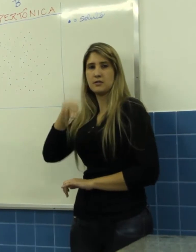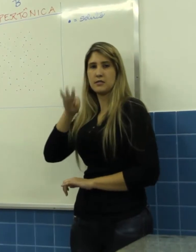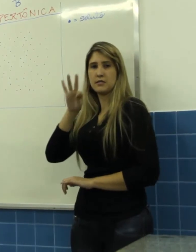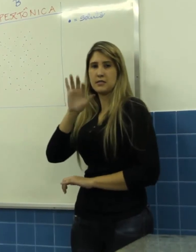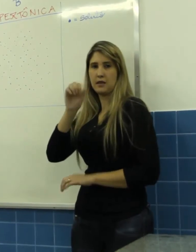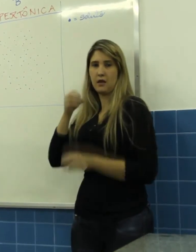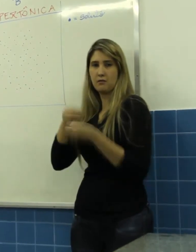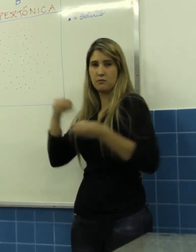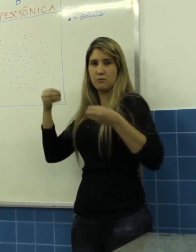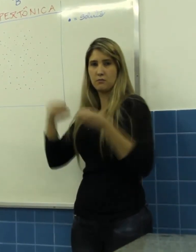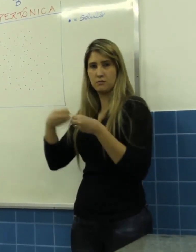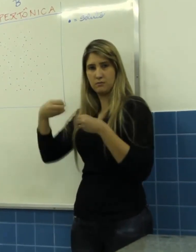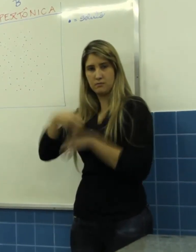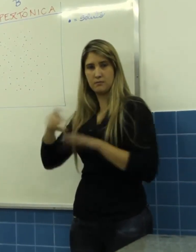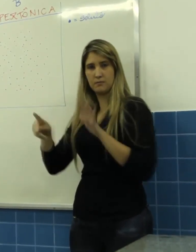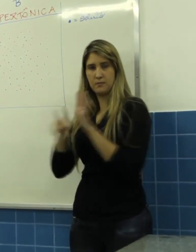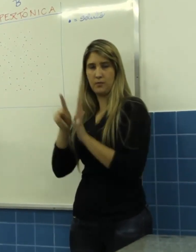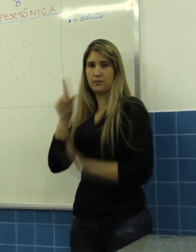a água,